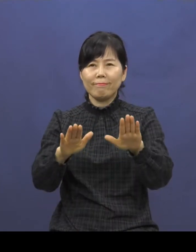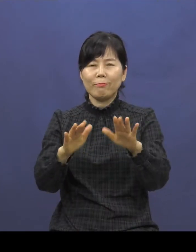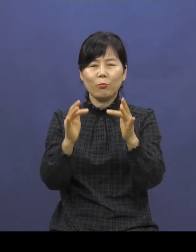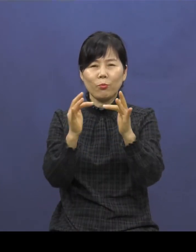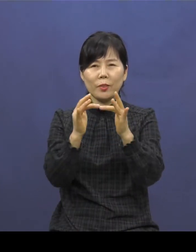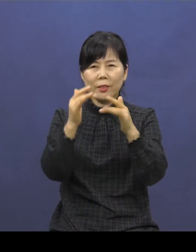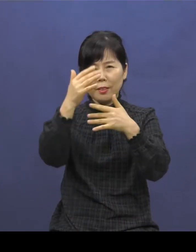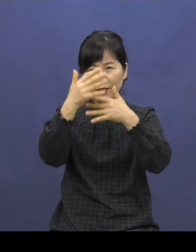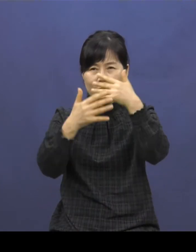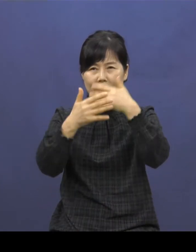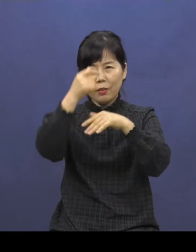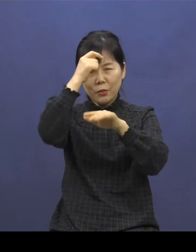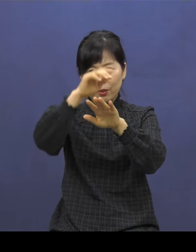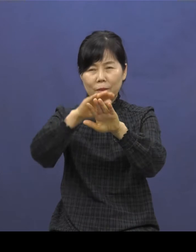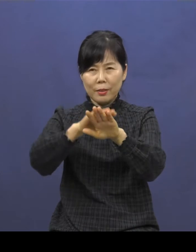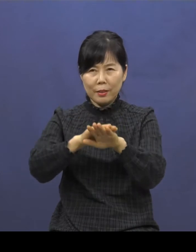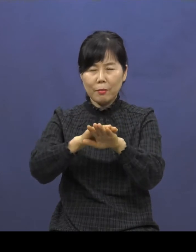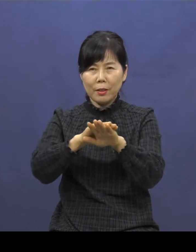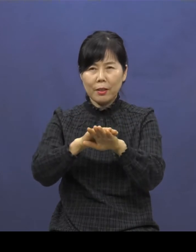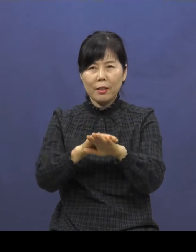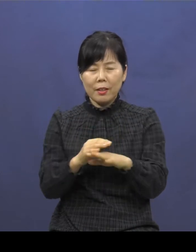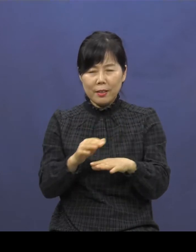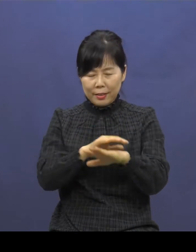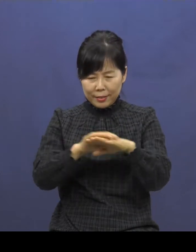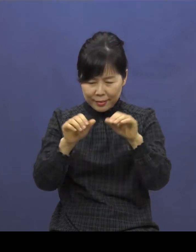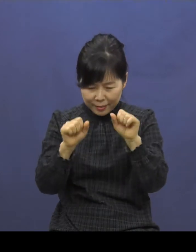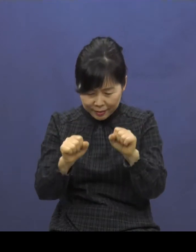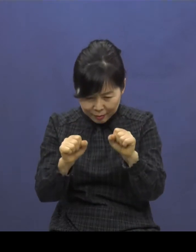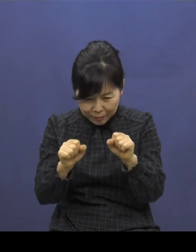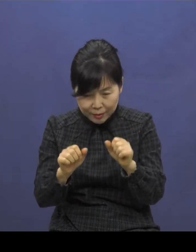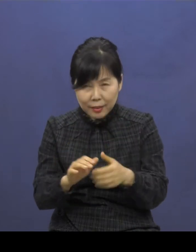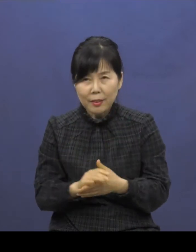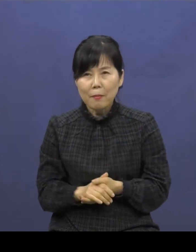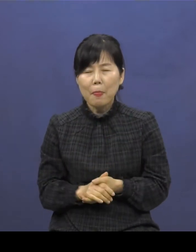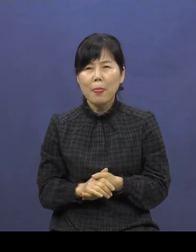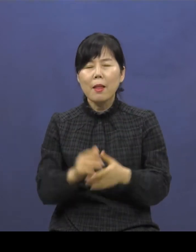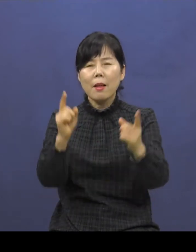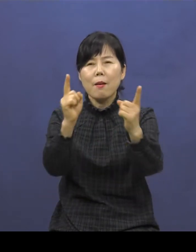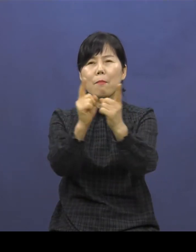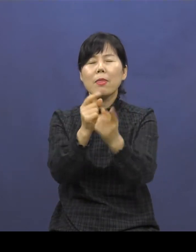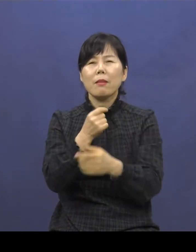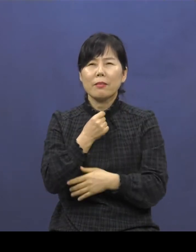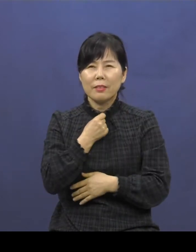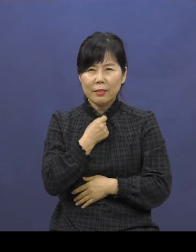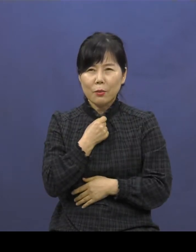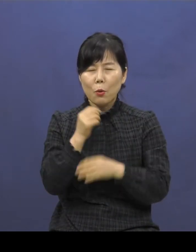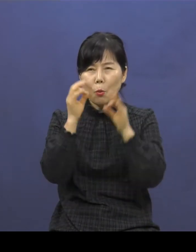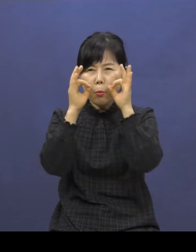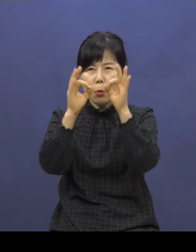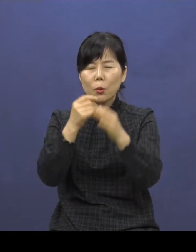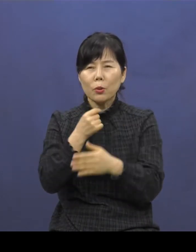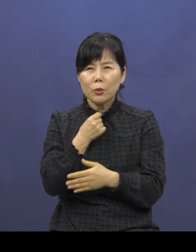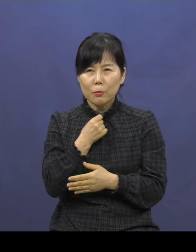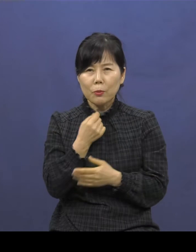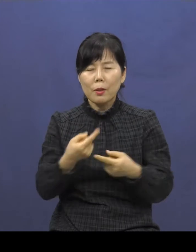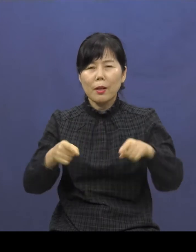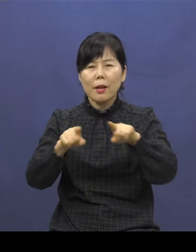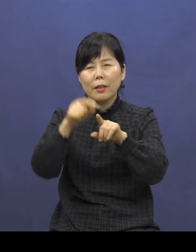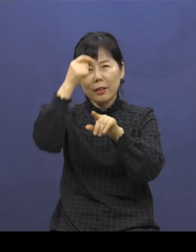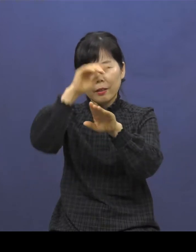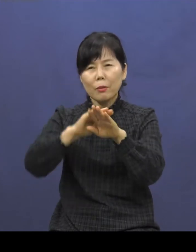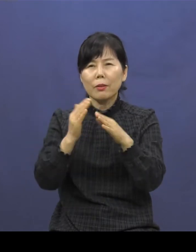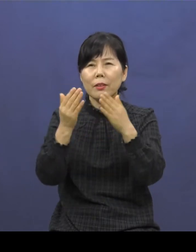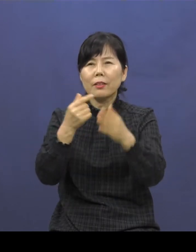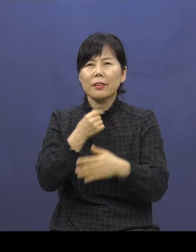오늘 또 이렇게 영상으로 인사를 드립니다. 성도님들 정말 뵙고 싶고 또 함께 예배하고